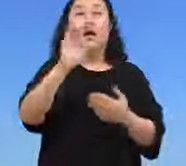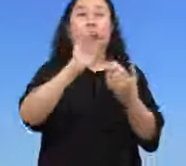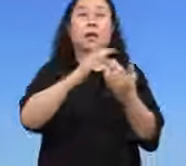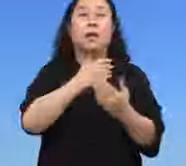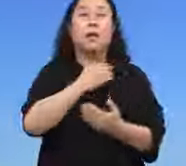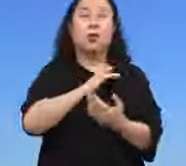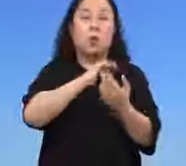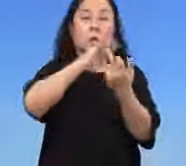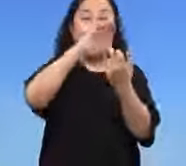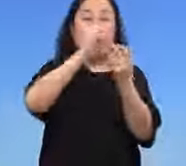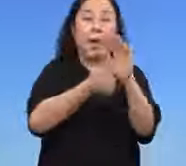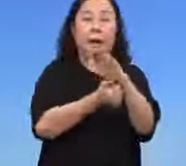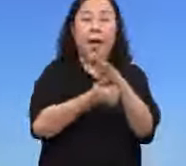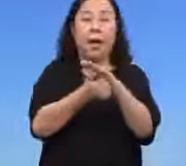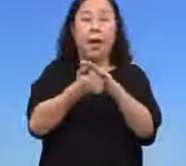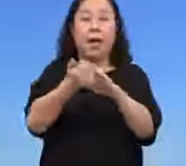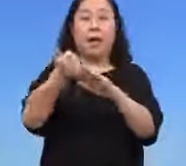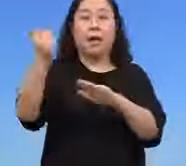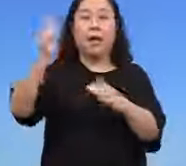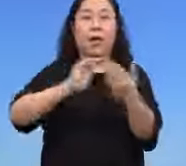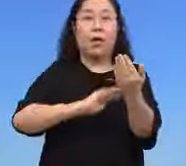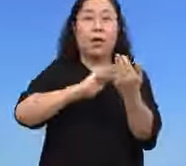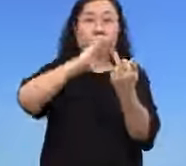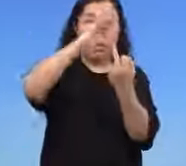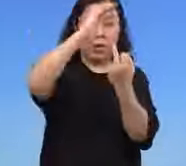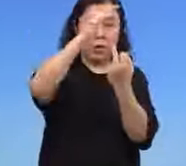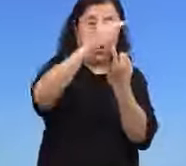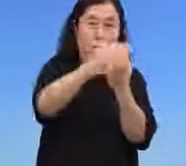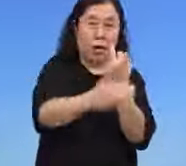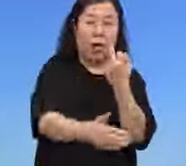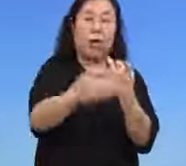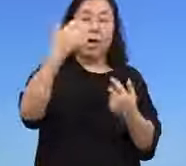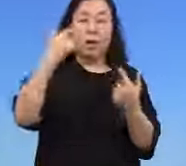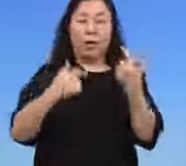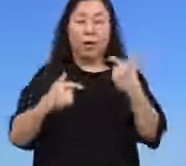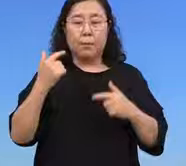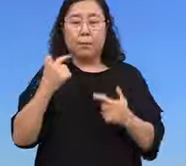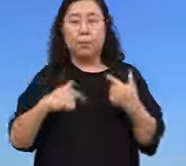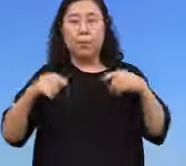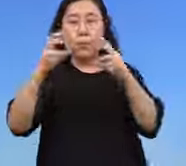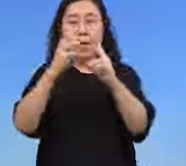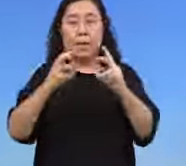이 소망의 언덕 기쁨의 땅에서